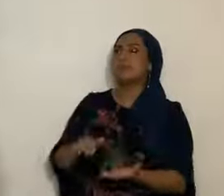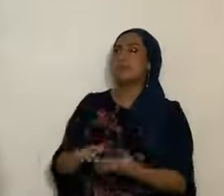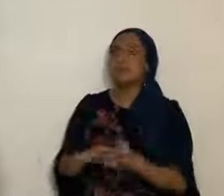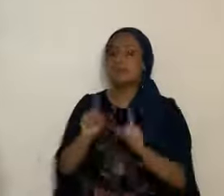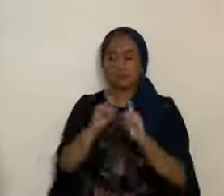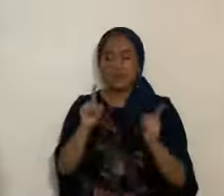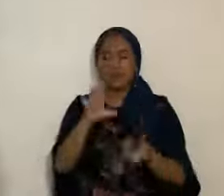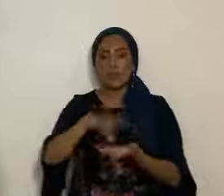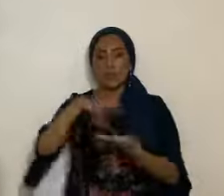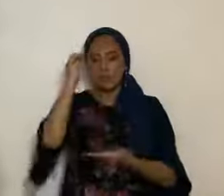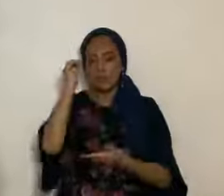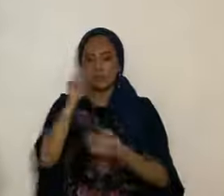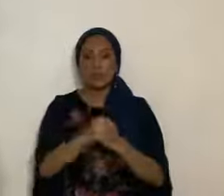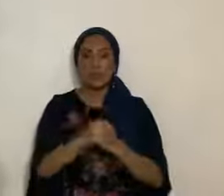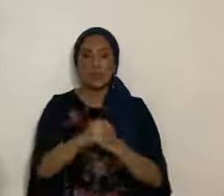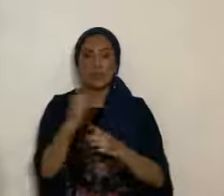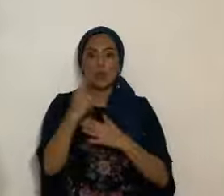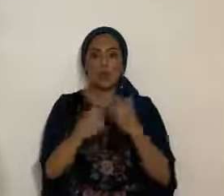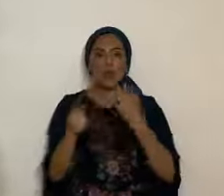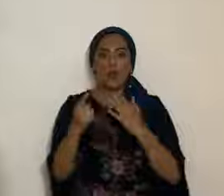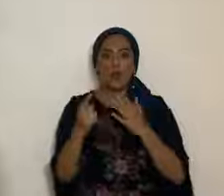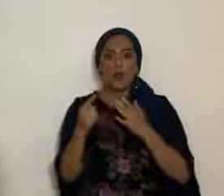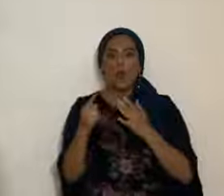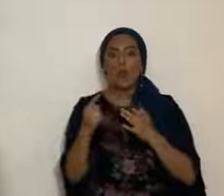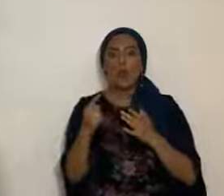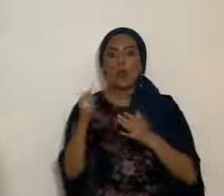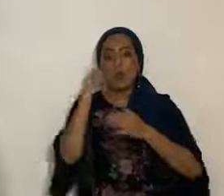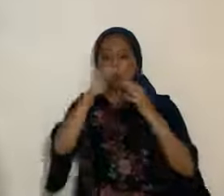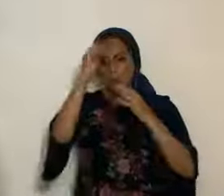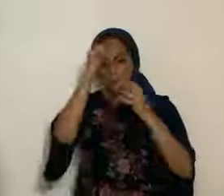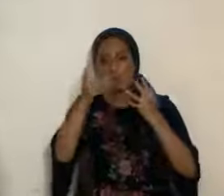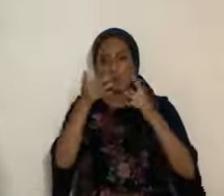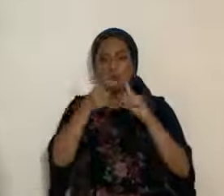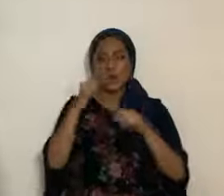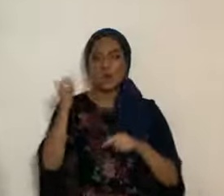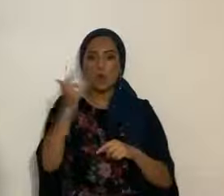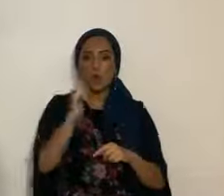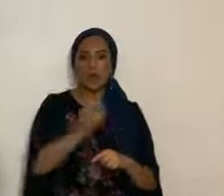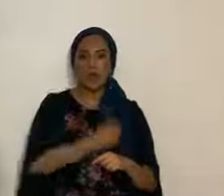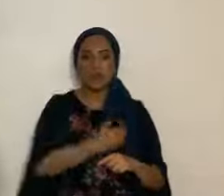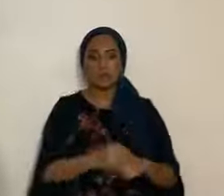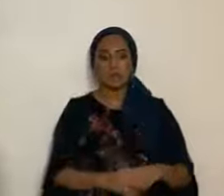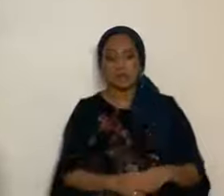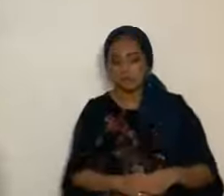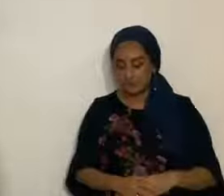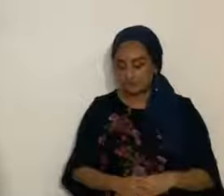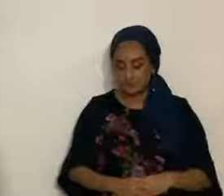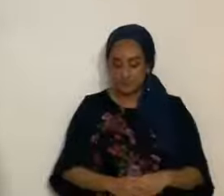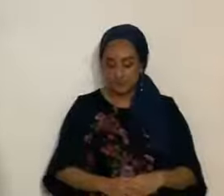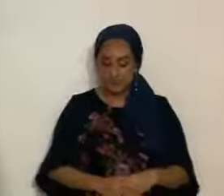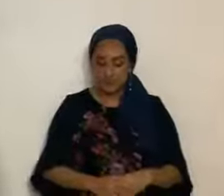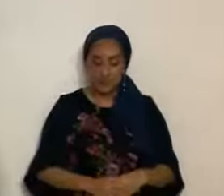a ver qué es la actitud que el Eterno espera de todos y cada uno de nosotros. Yahshua les